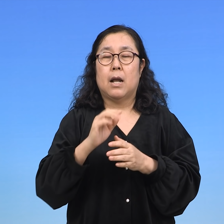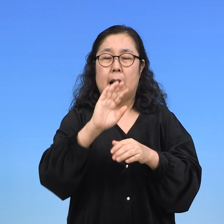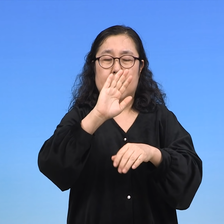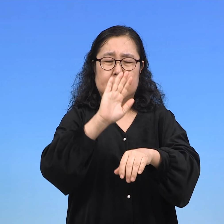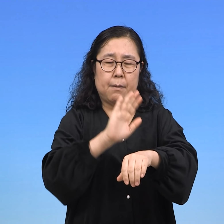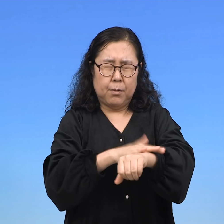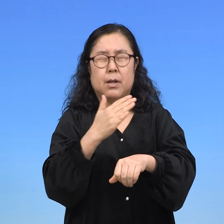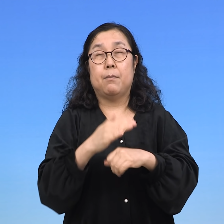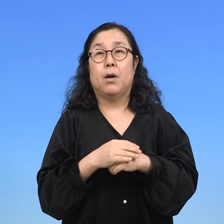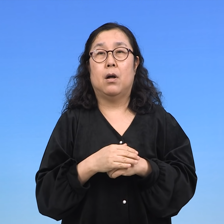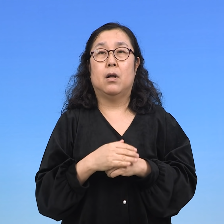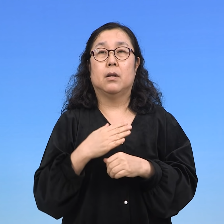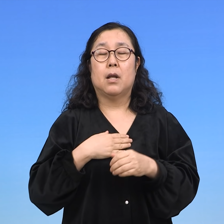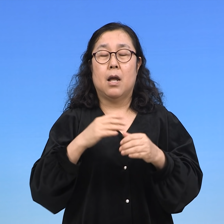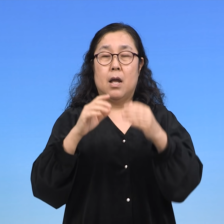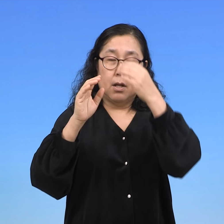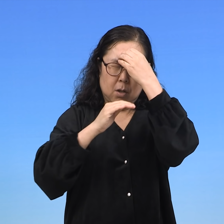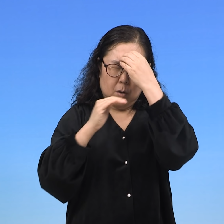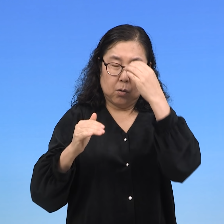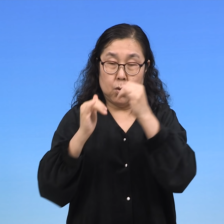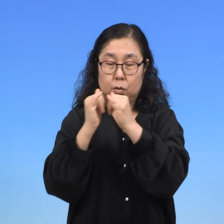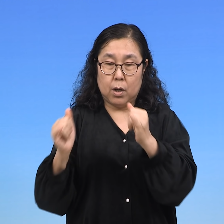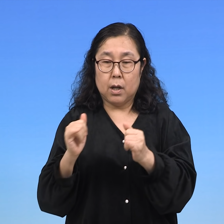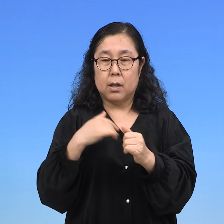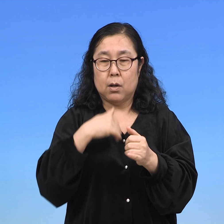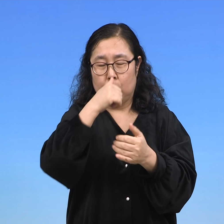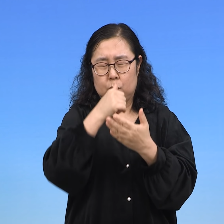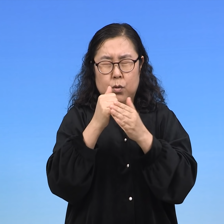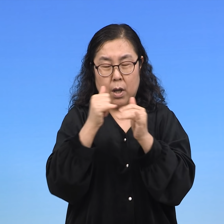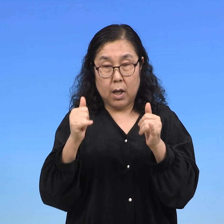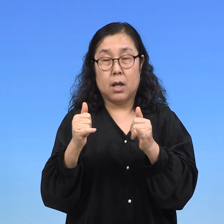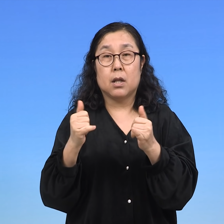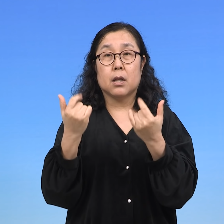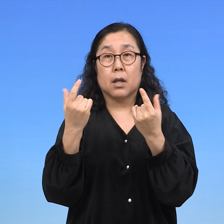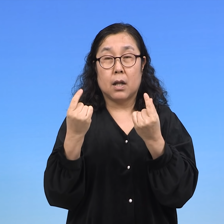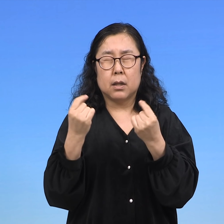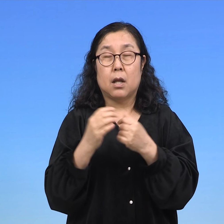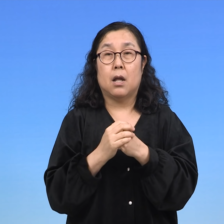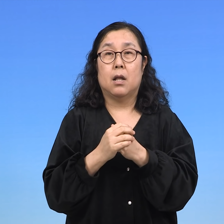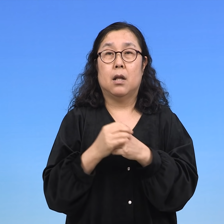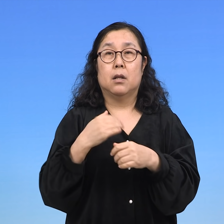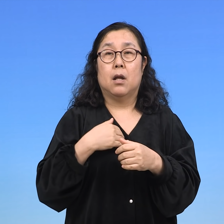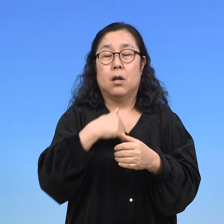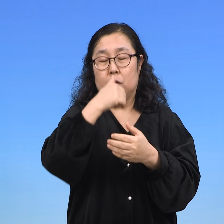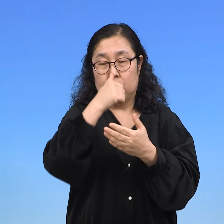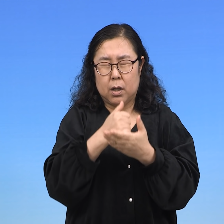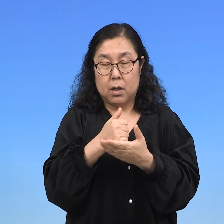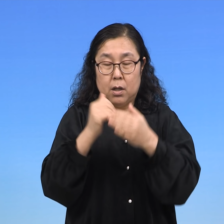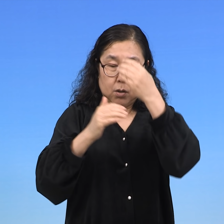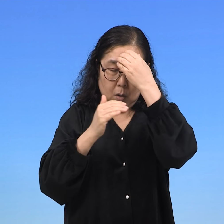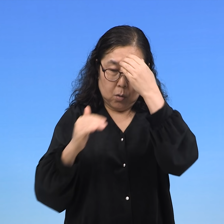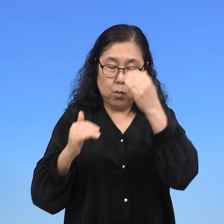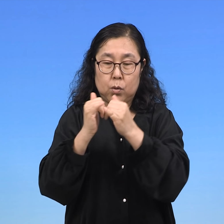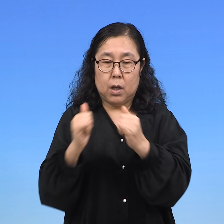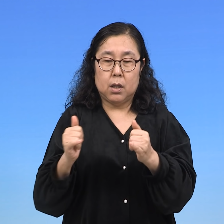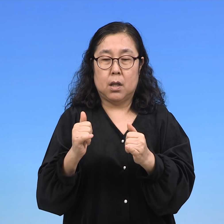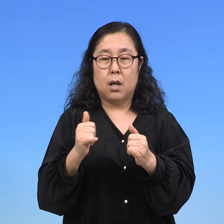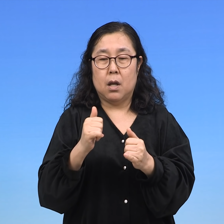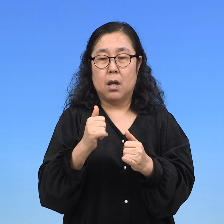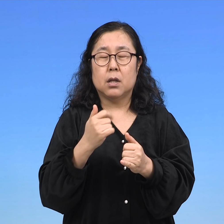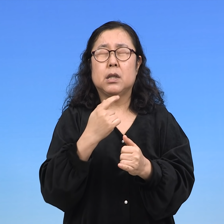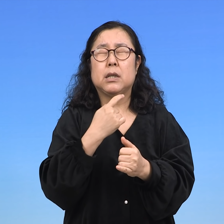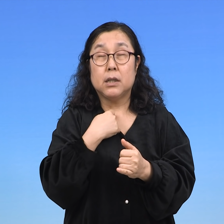죄인이 되는데, 1만 성도 파송 운동이 제대로 잘 안 된다면 나는 씻을 수 없는 죄를 성도들에게 범하게